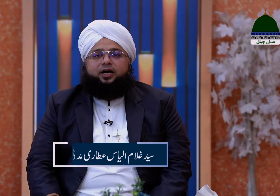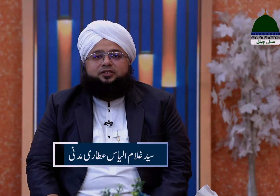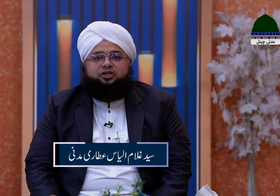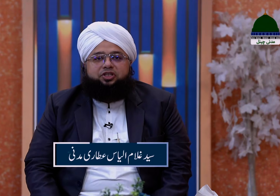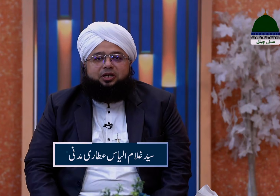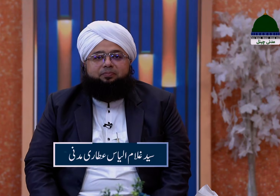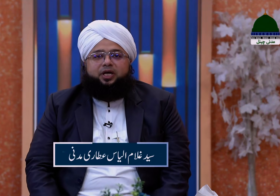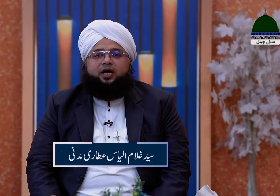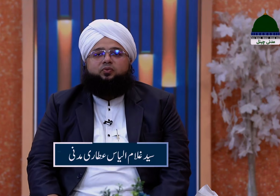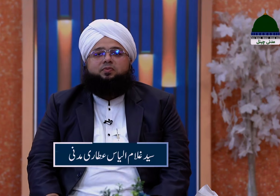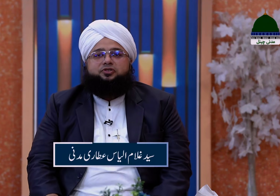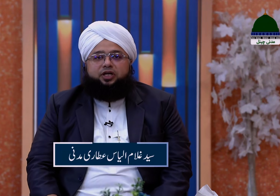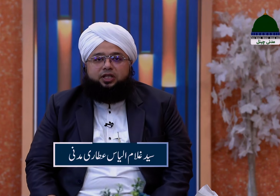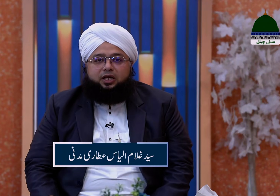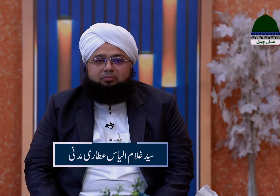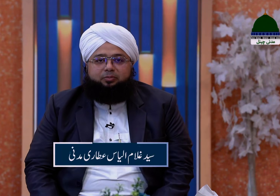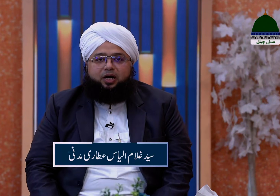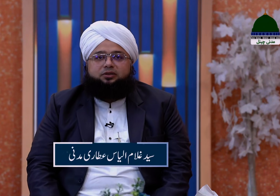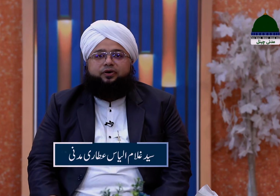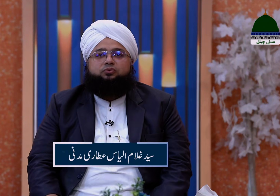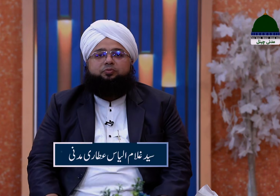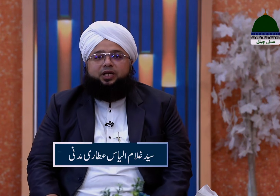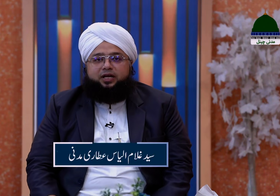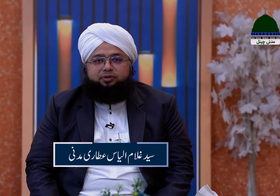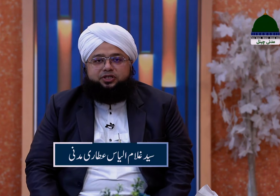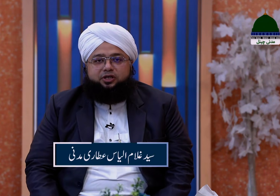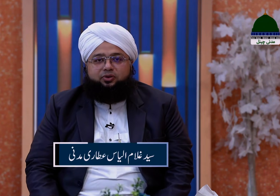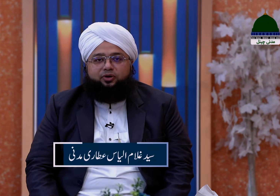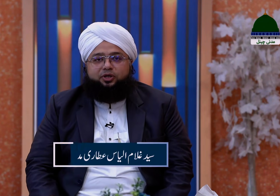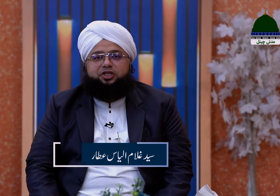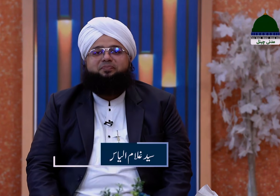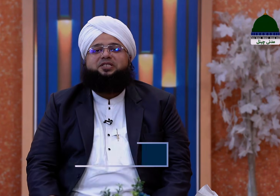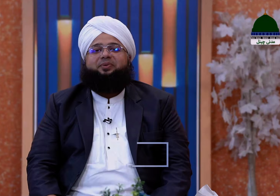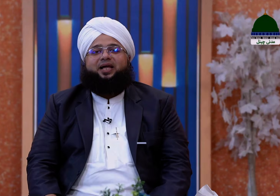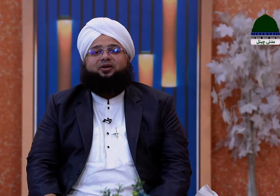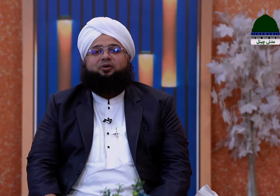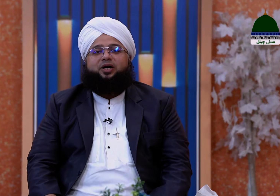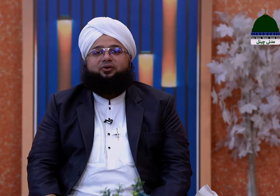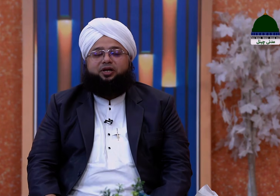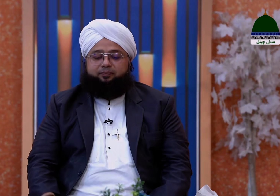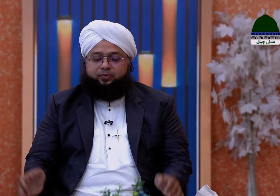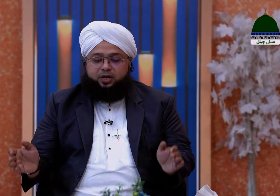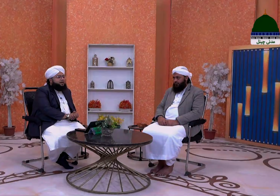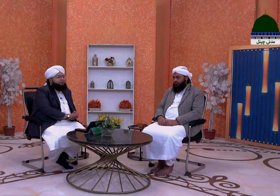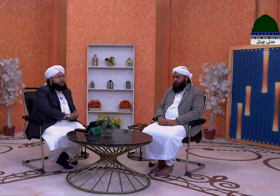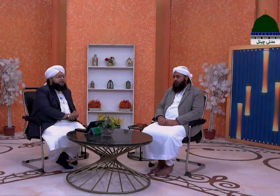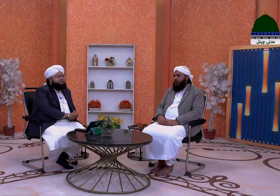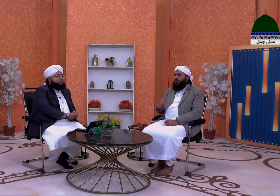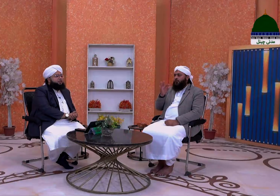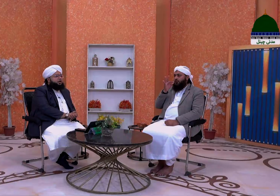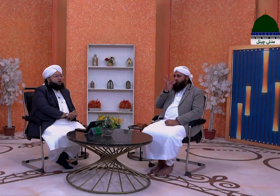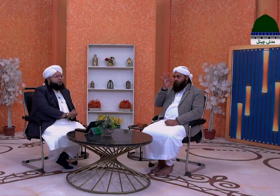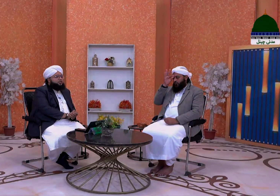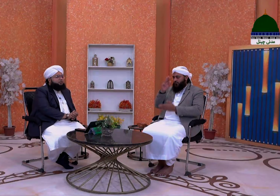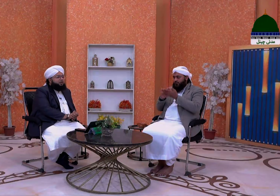والسلام علی سید الانبیاء والمرسلین، اما بعد فاعوذ باللہ من الشیطان الرجیم، بسم اللہ الرحمن الرحیم۔ نبی کریم